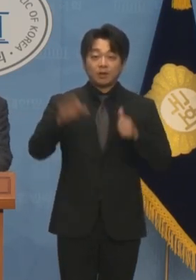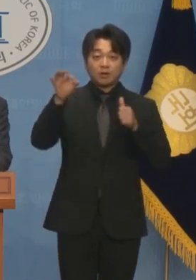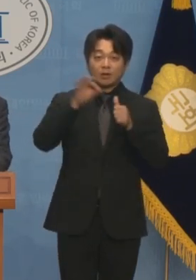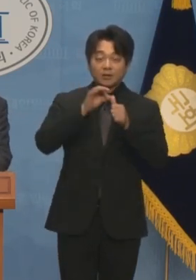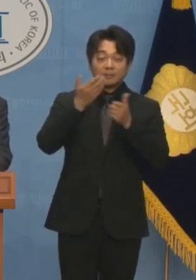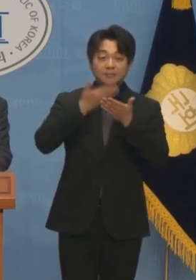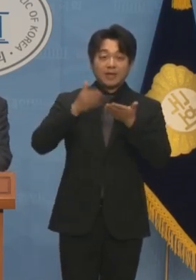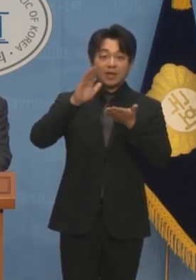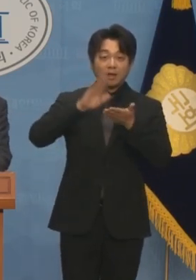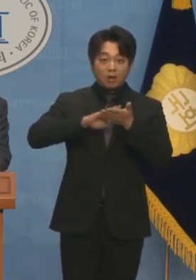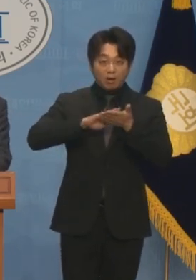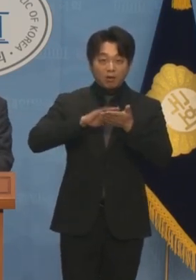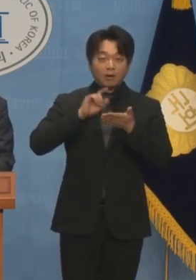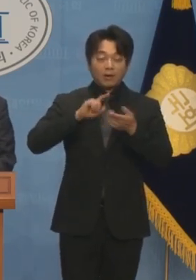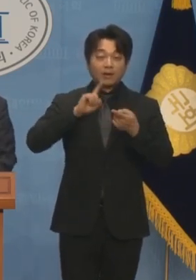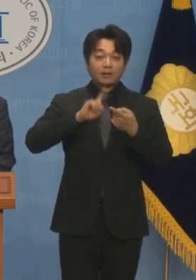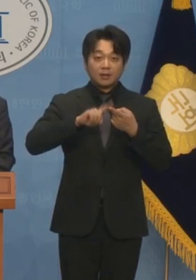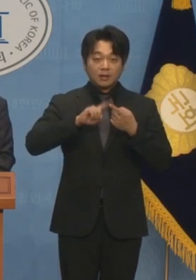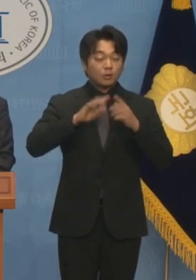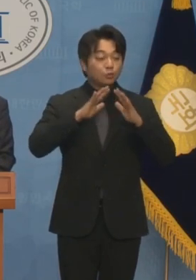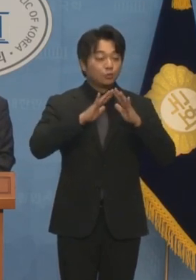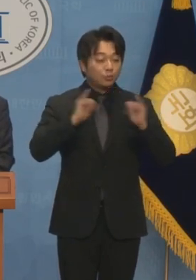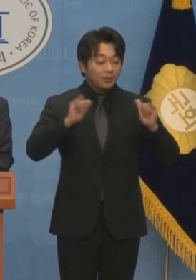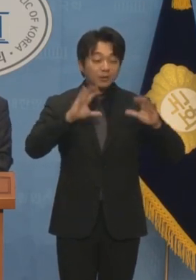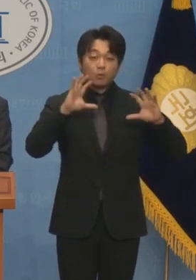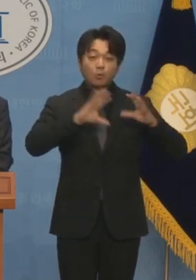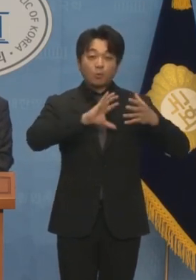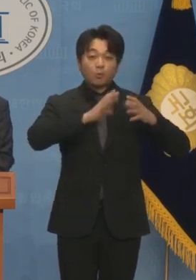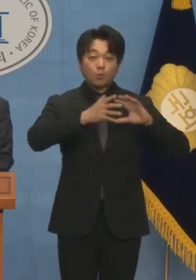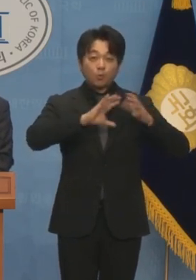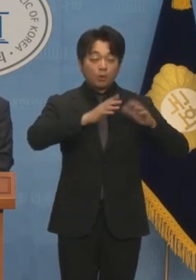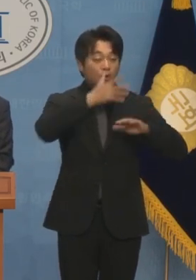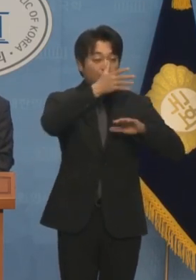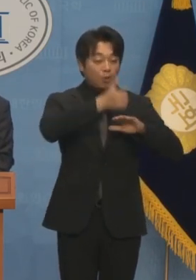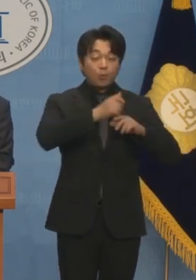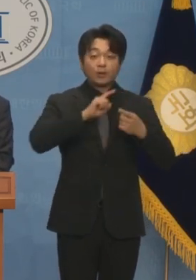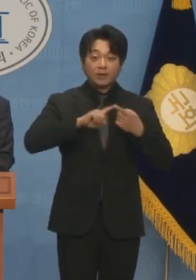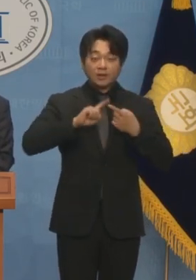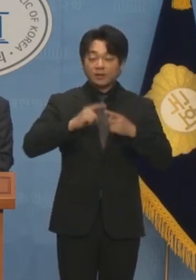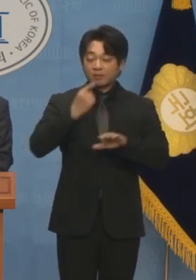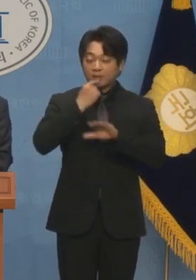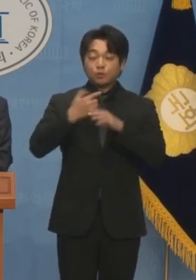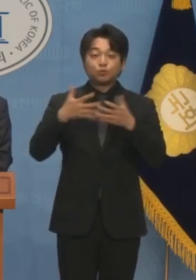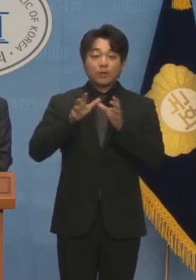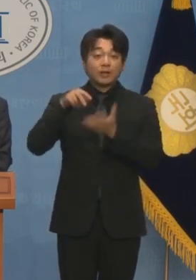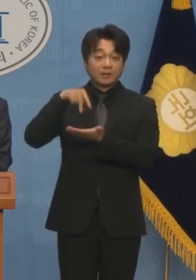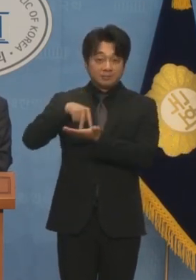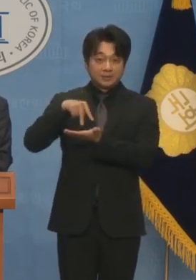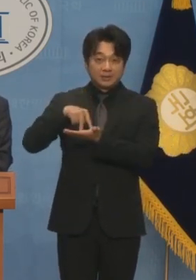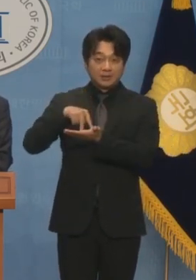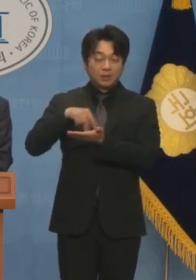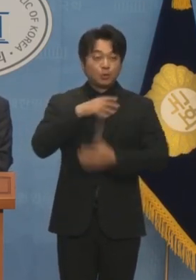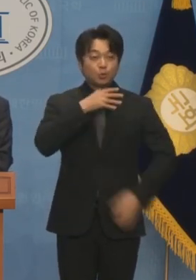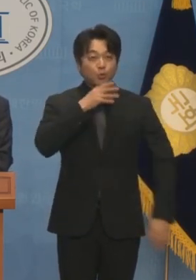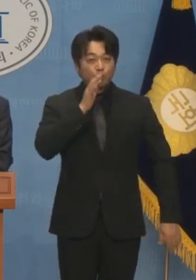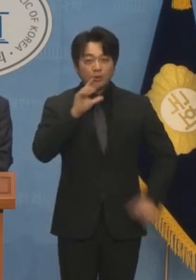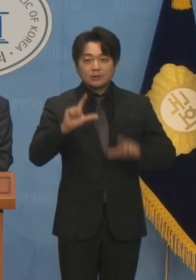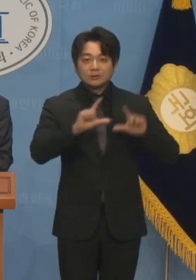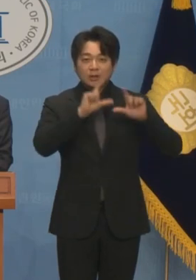연금개혁 국민 공론조사 결과에 대한 더불어민주당의 입장. 노후 불안 해소를